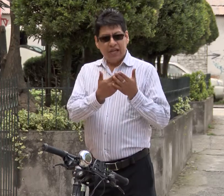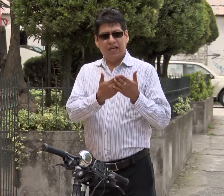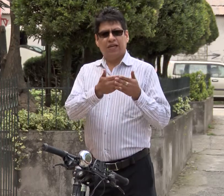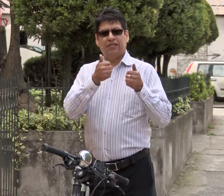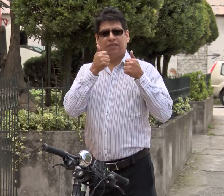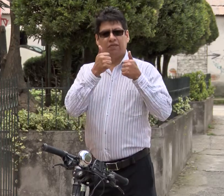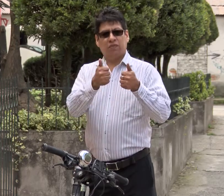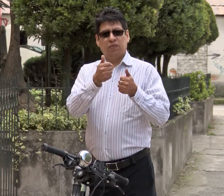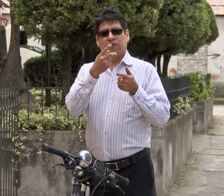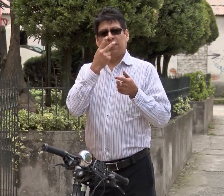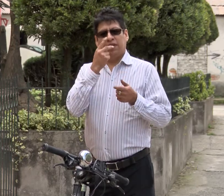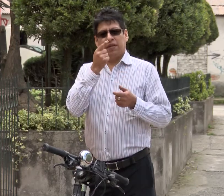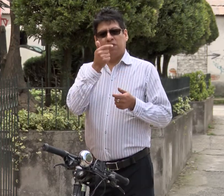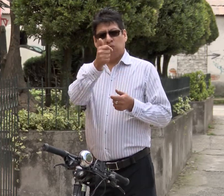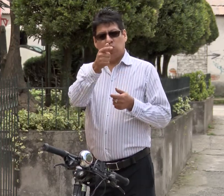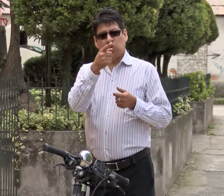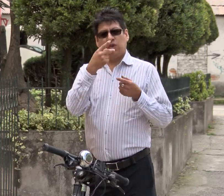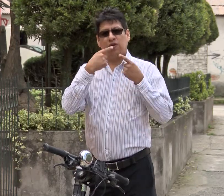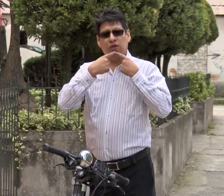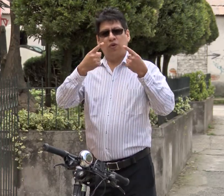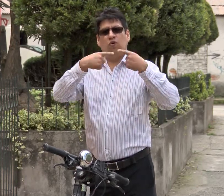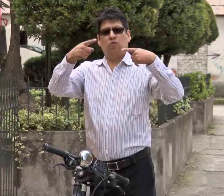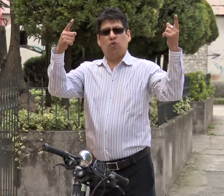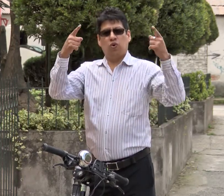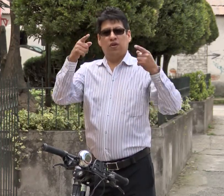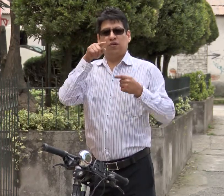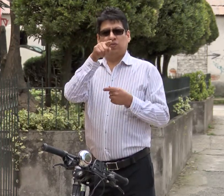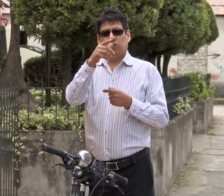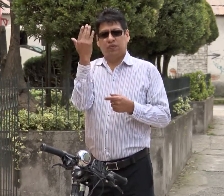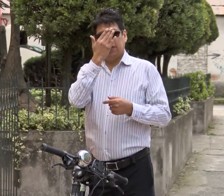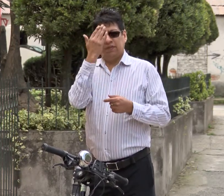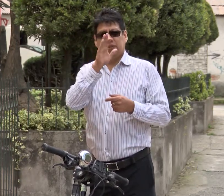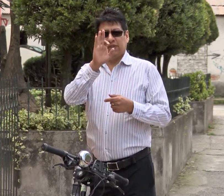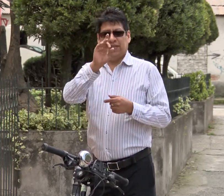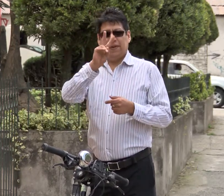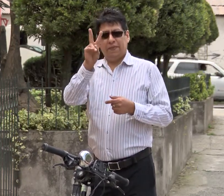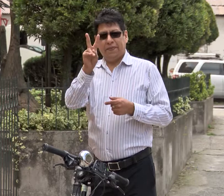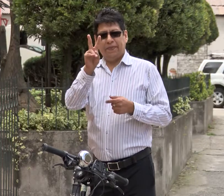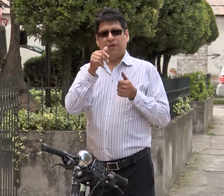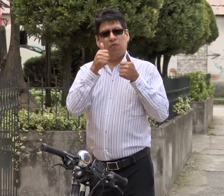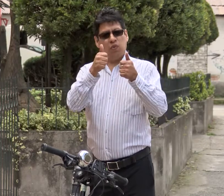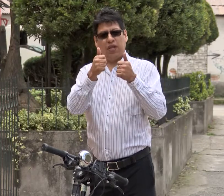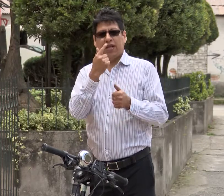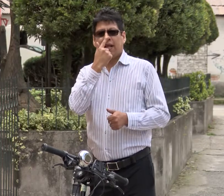y también para que los oyentes interés en conocernos como personas sordas